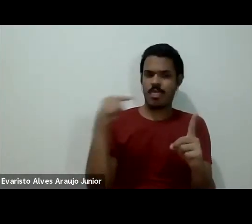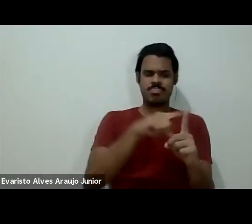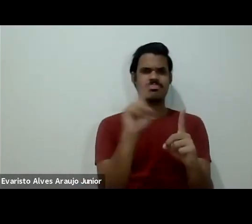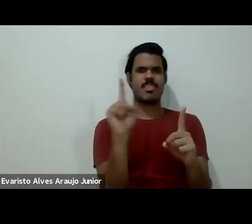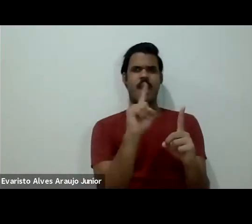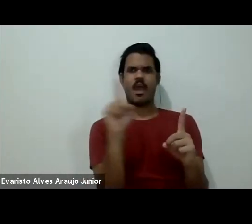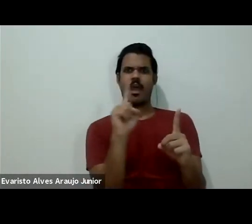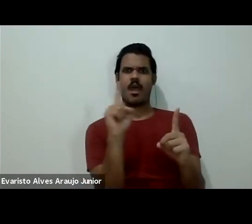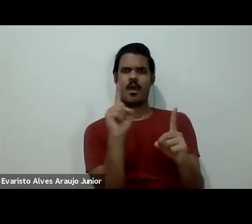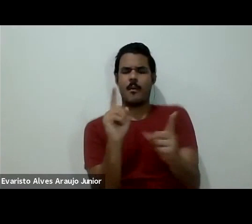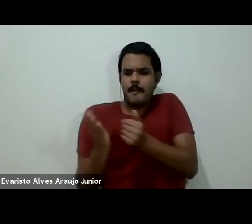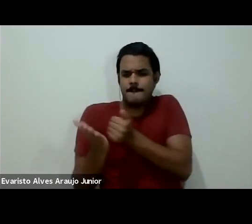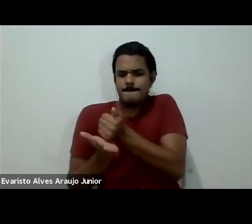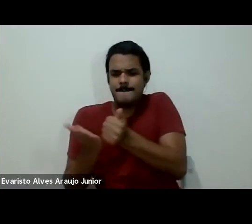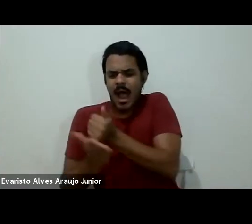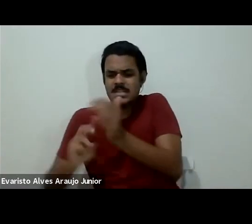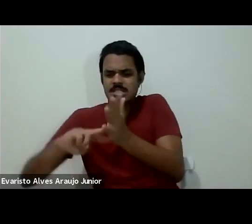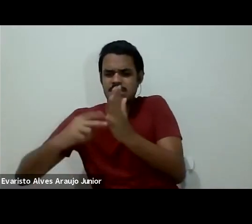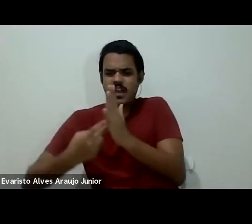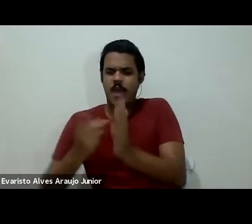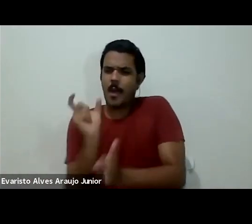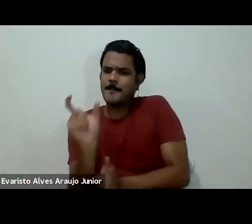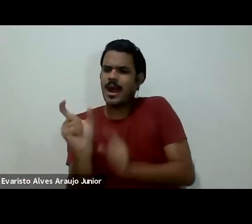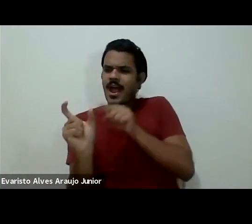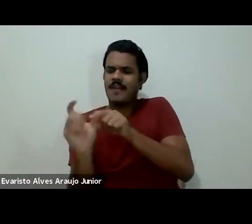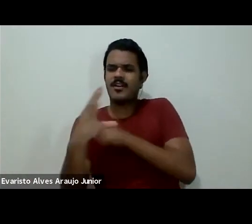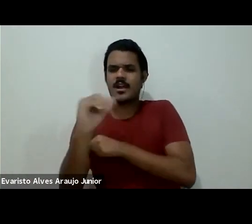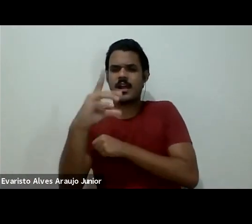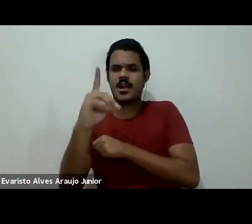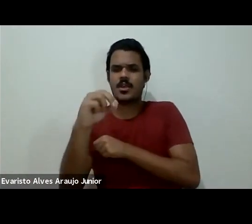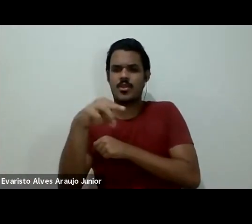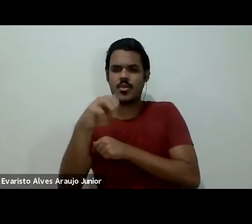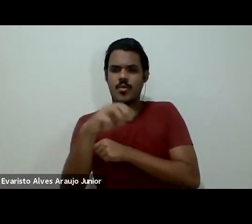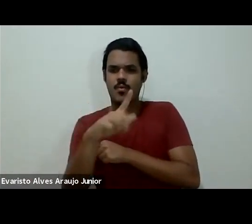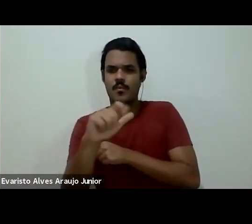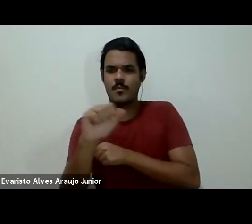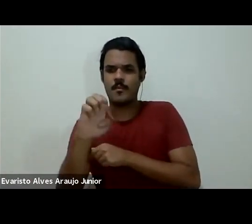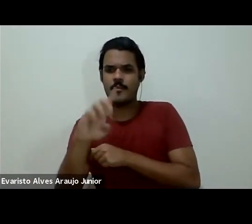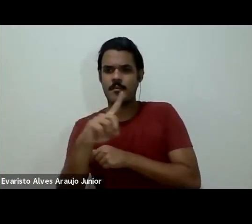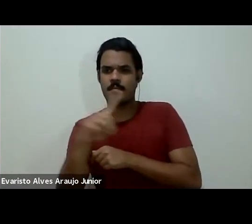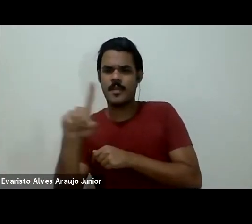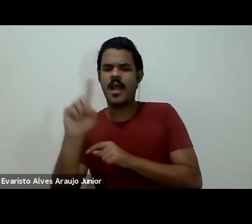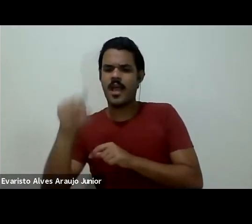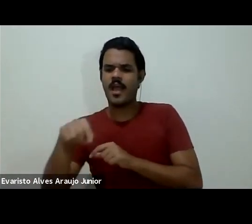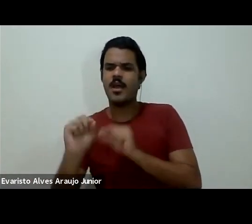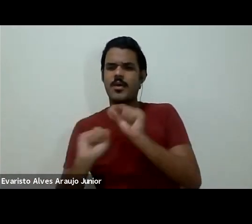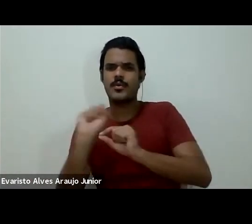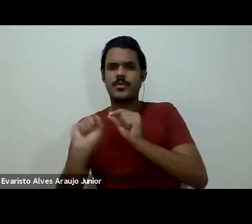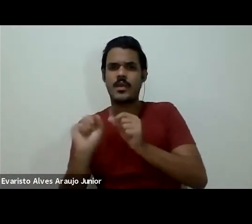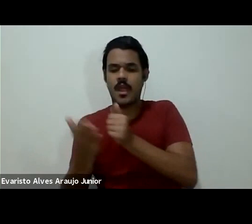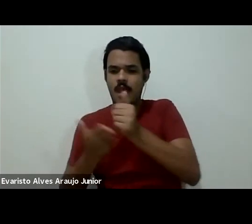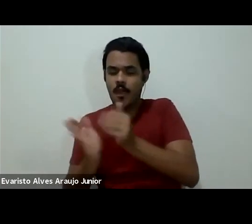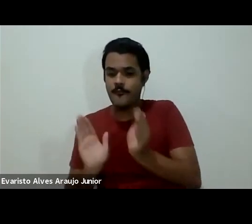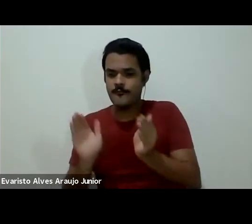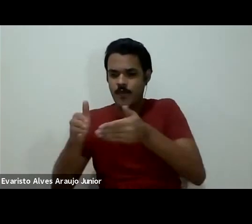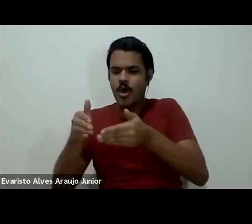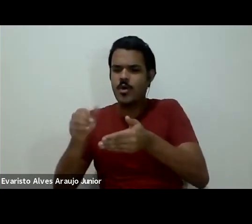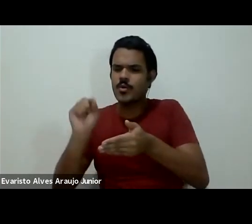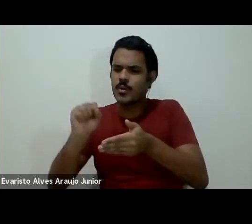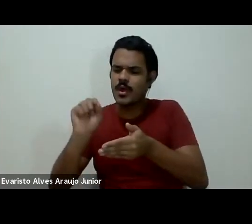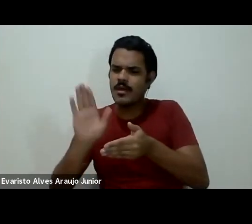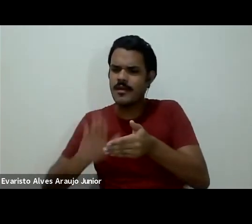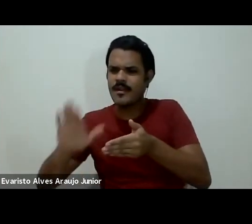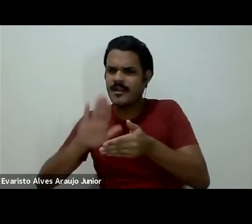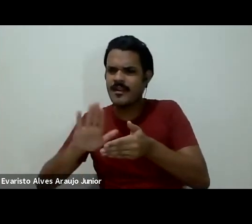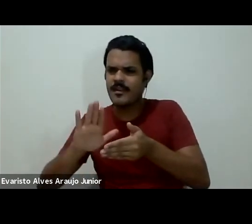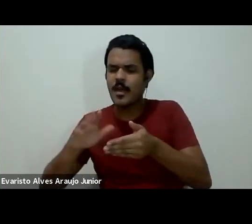essência das nossas religiões de matriz afro-brasileira e africana. Então,